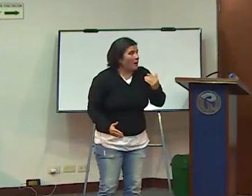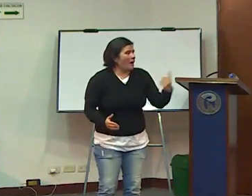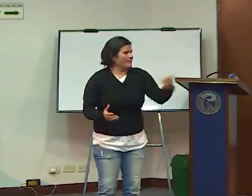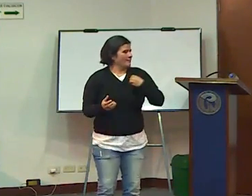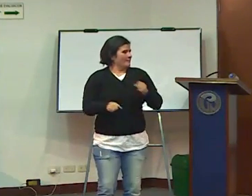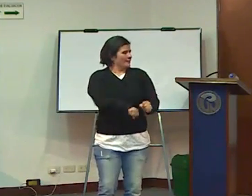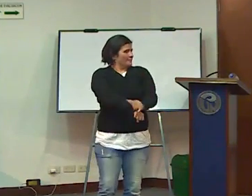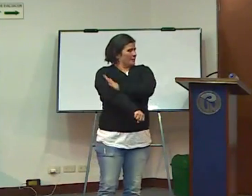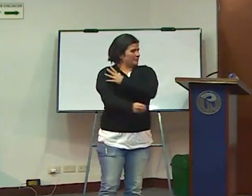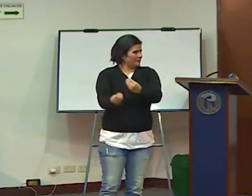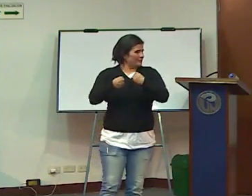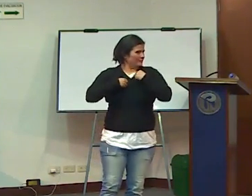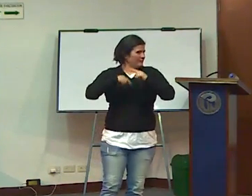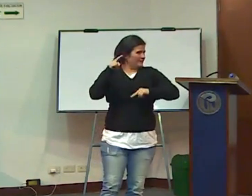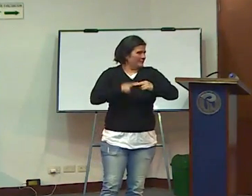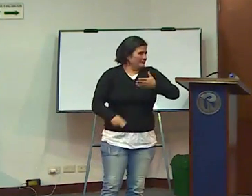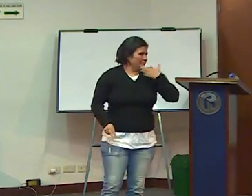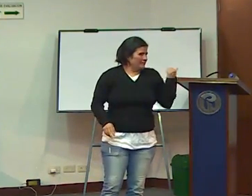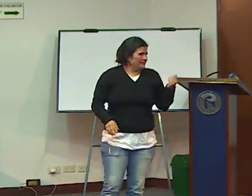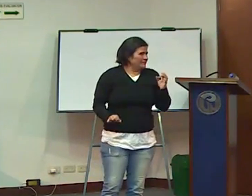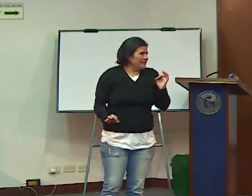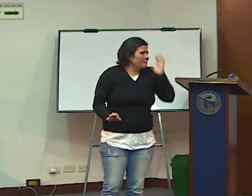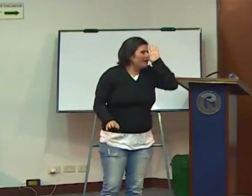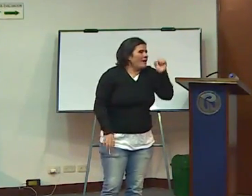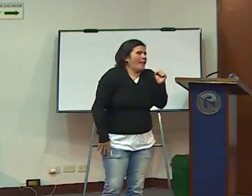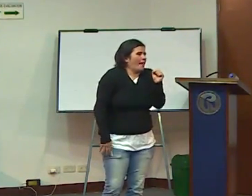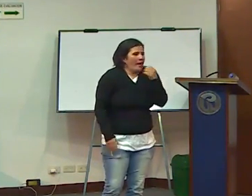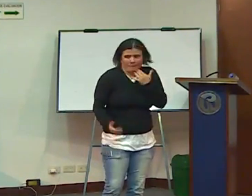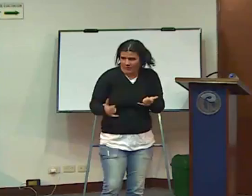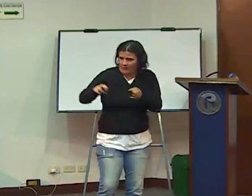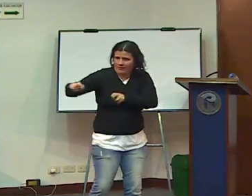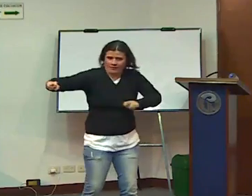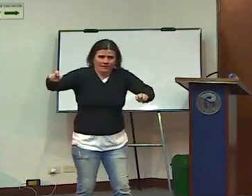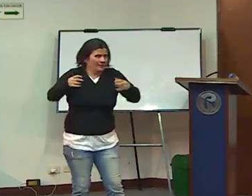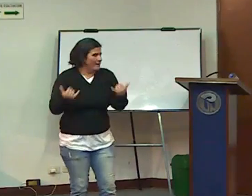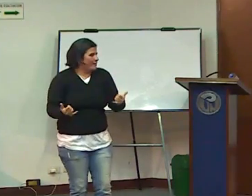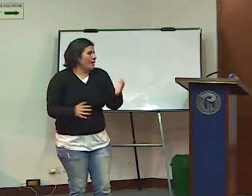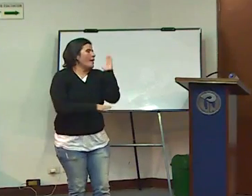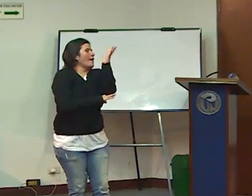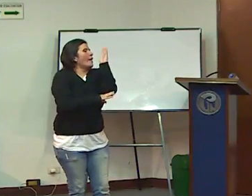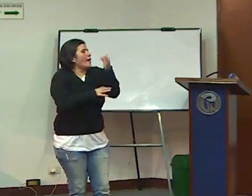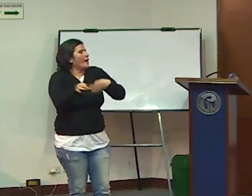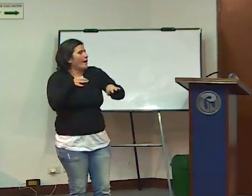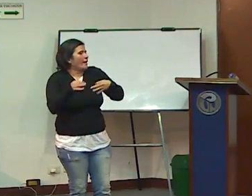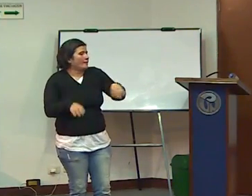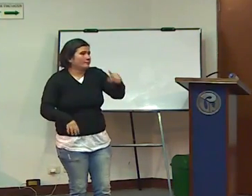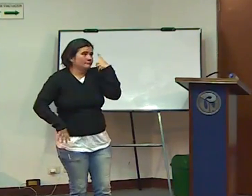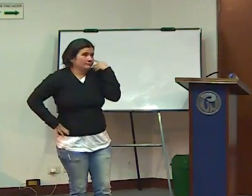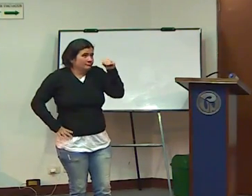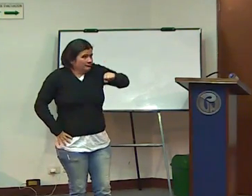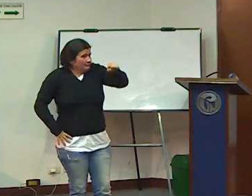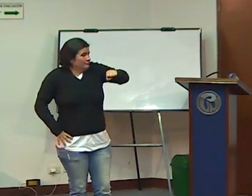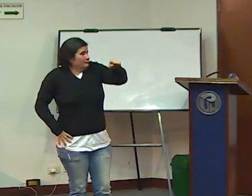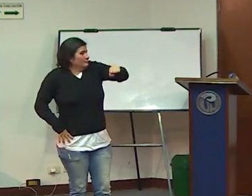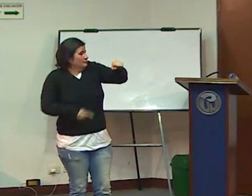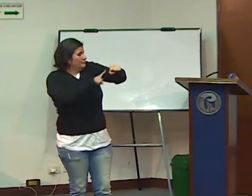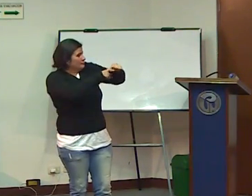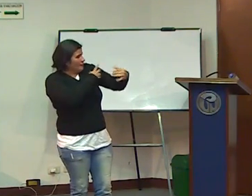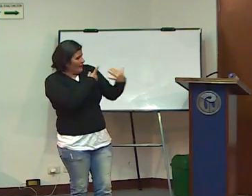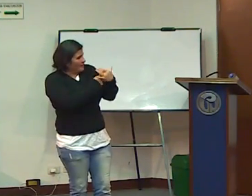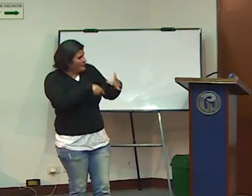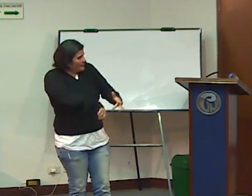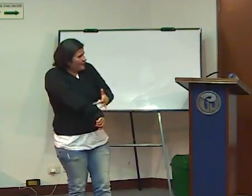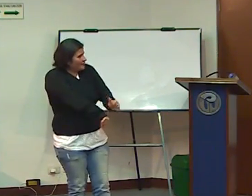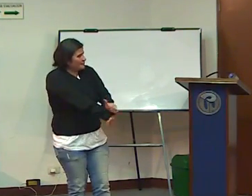nosotros lo hiciéramos apropiado, ¿sí? Algo que de pronto como una construcción para nosotros simplemente es el venir a hacer la asamblea, explicar, hablar,